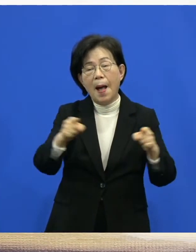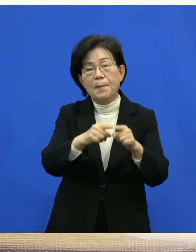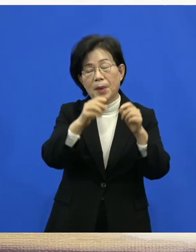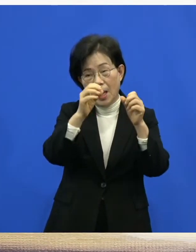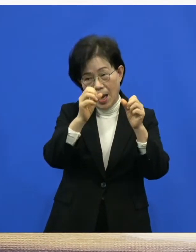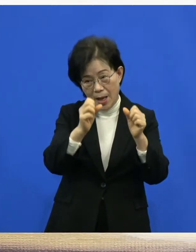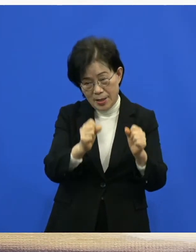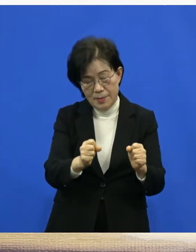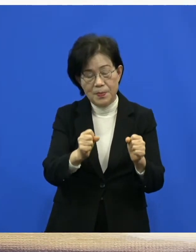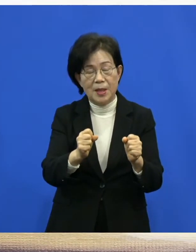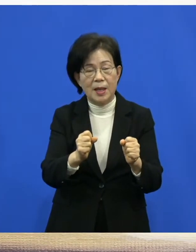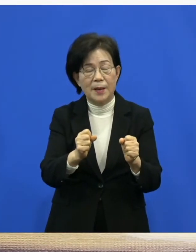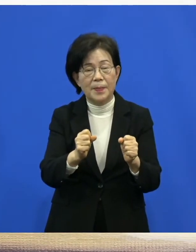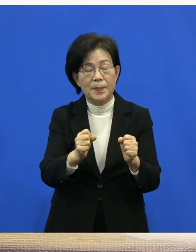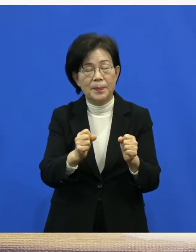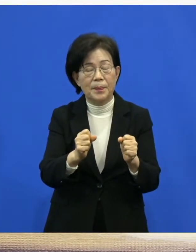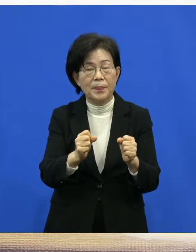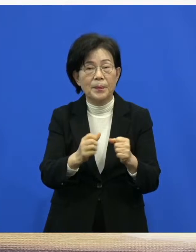하시고